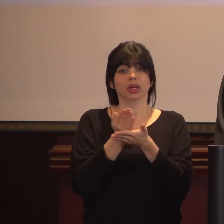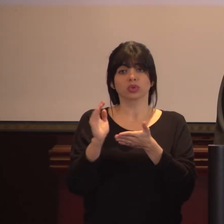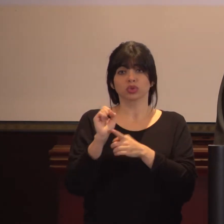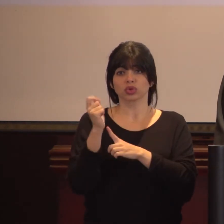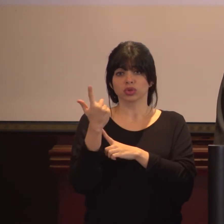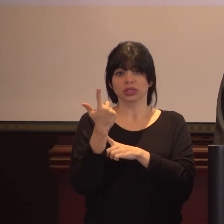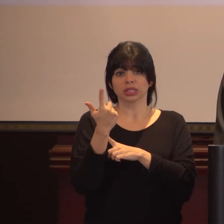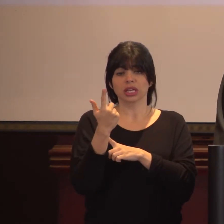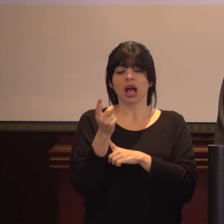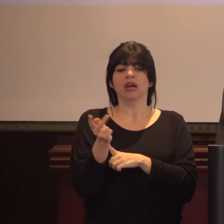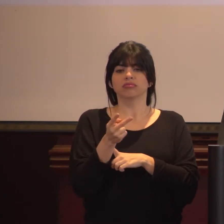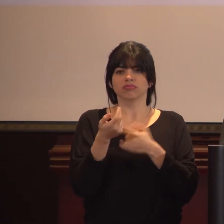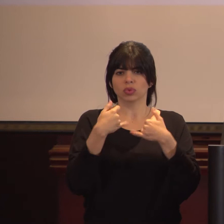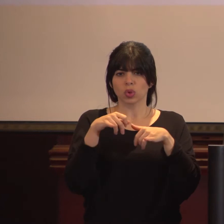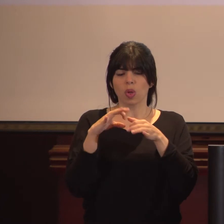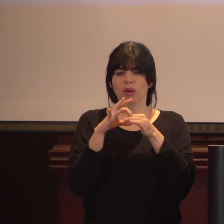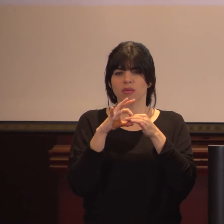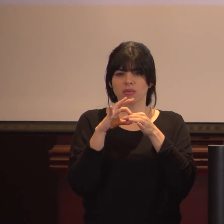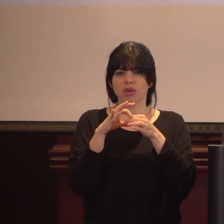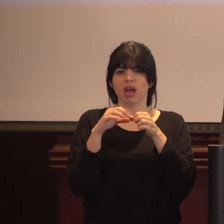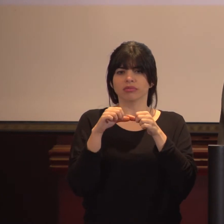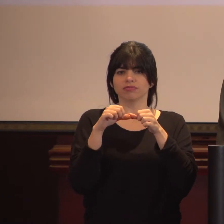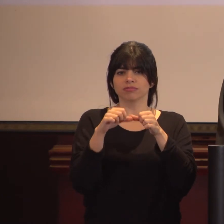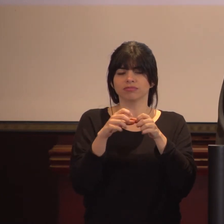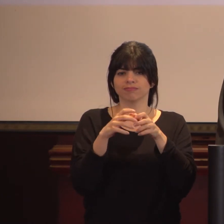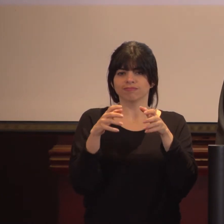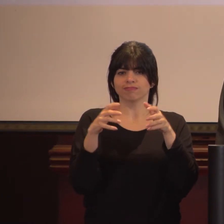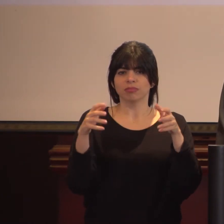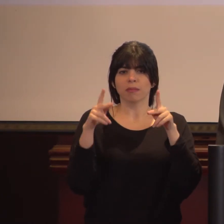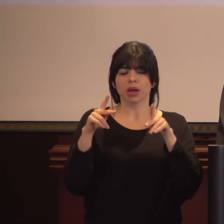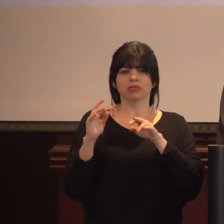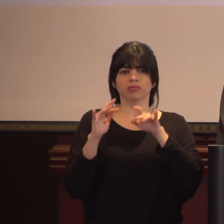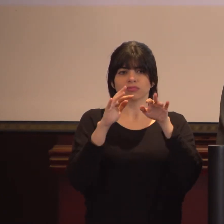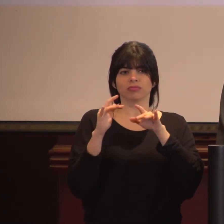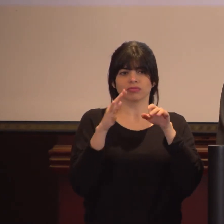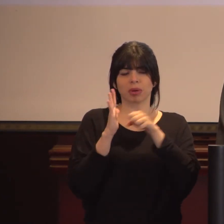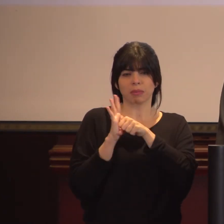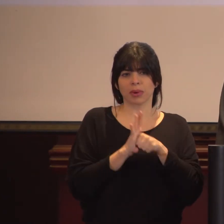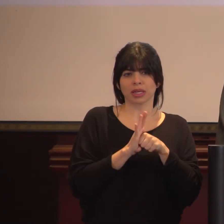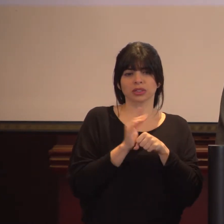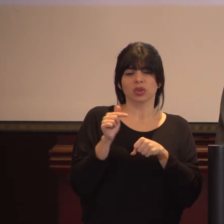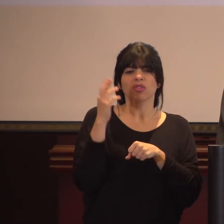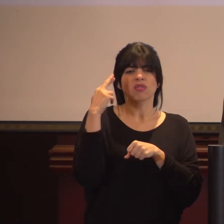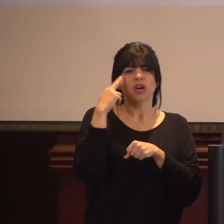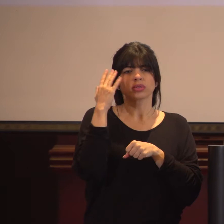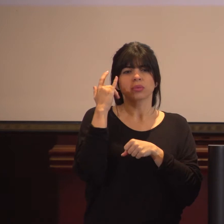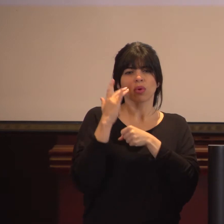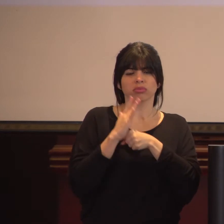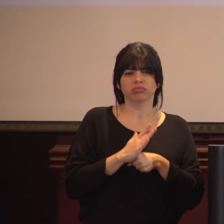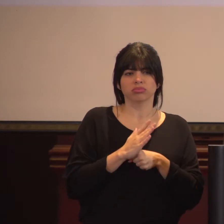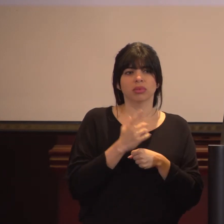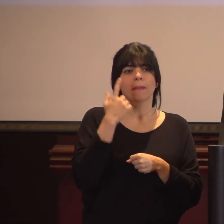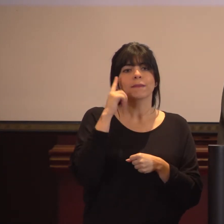social coexiste con un creciente fenómeno de desplazamiento forzado generado fundamentalmente